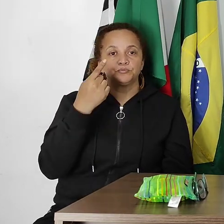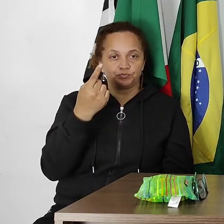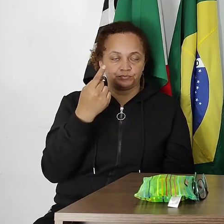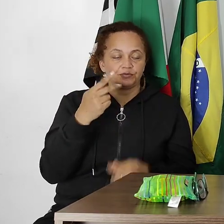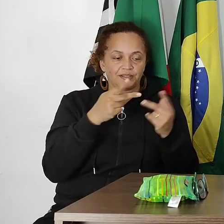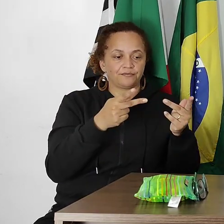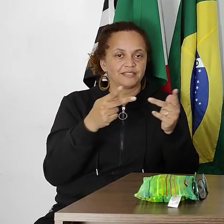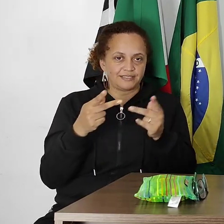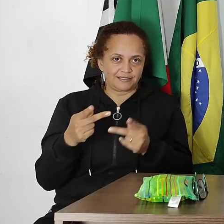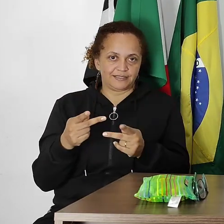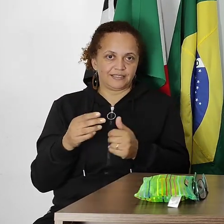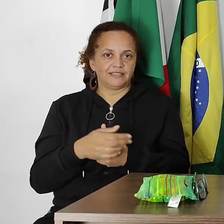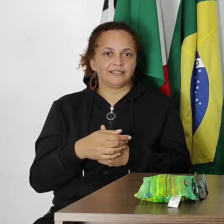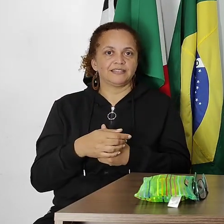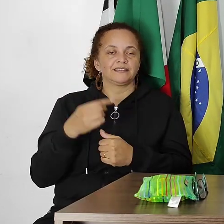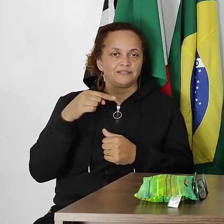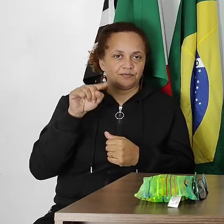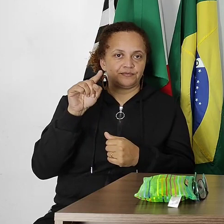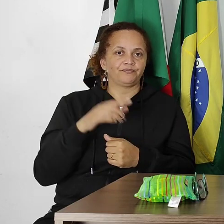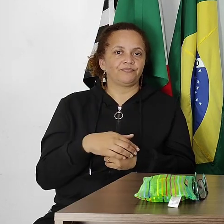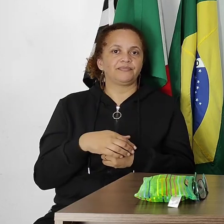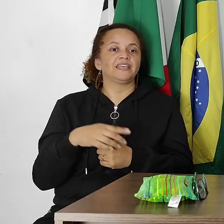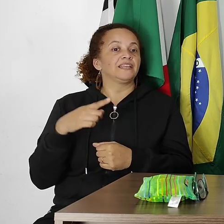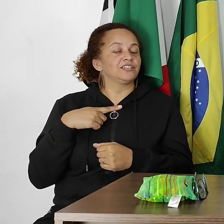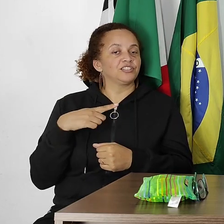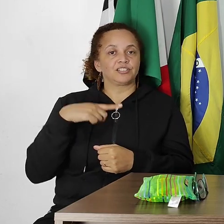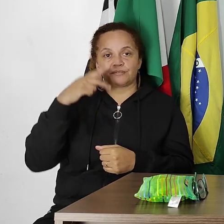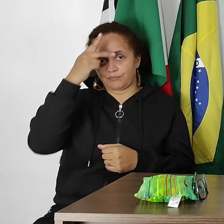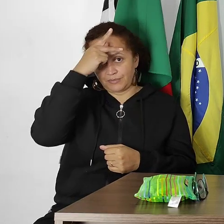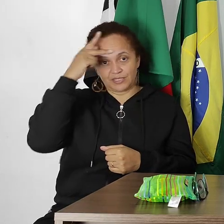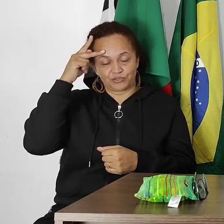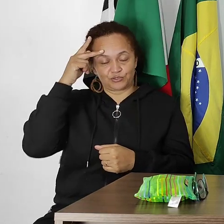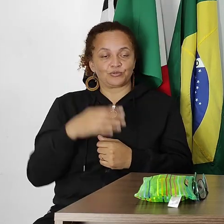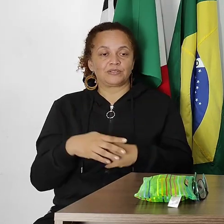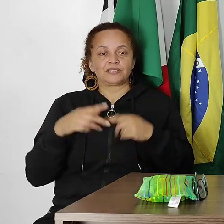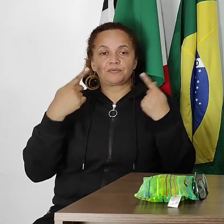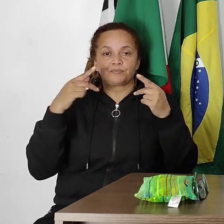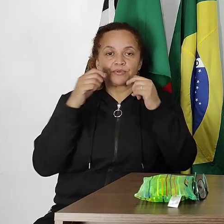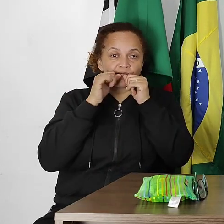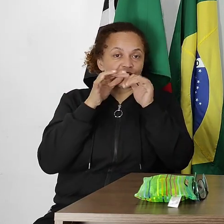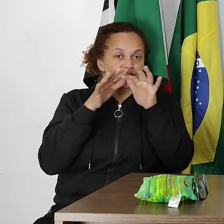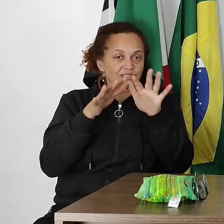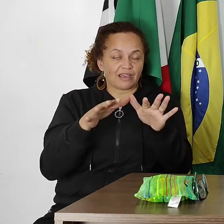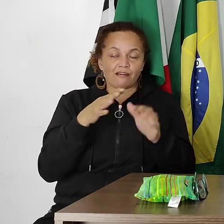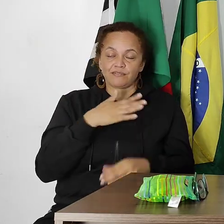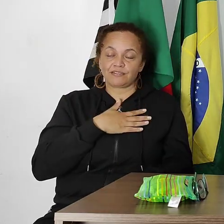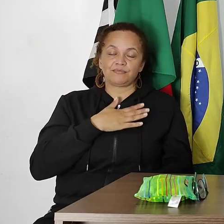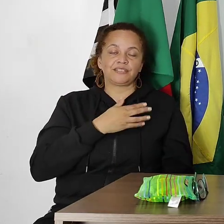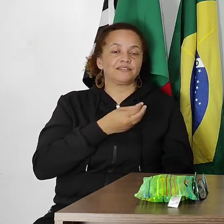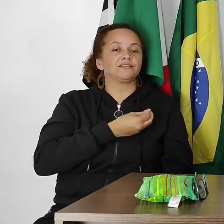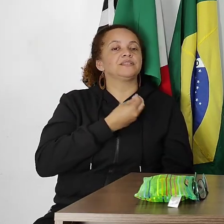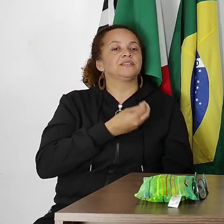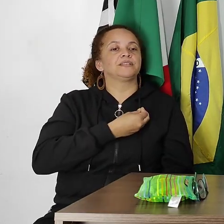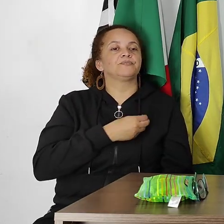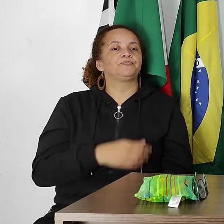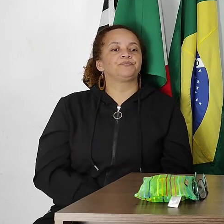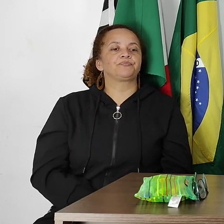muito bem que tinha pessoas que profetizavam na minha vida. Eu lá sentada, né? Porque